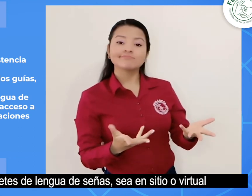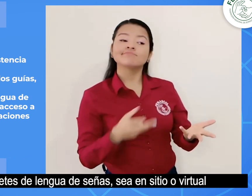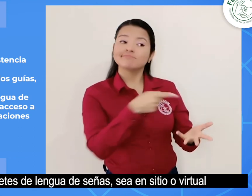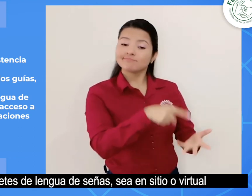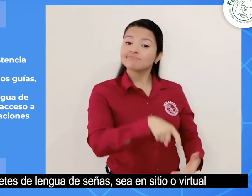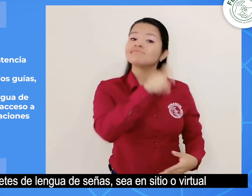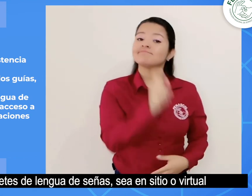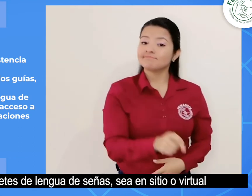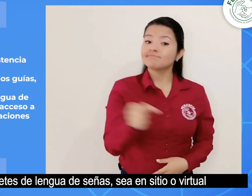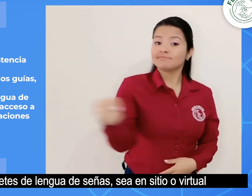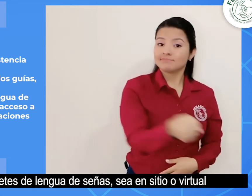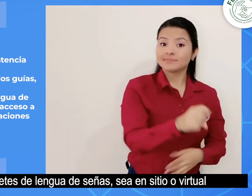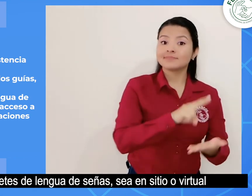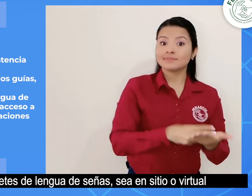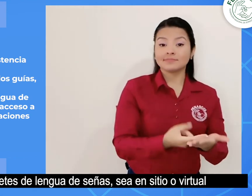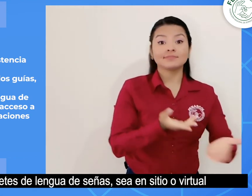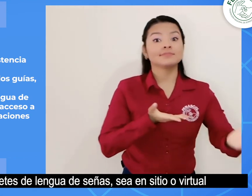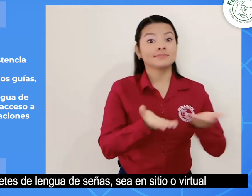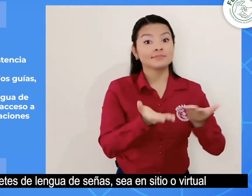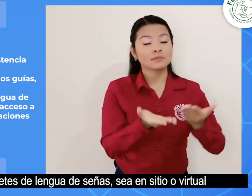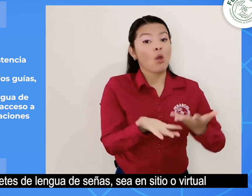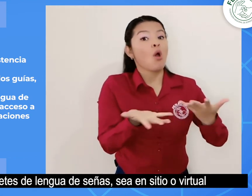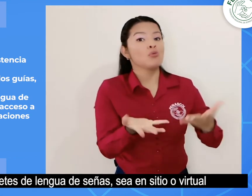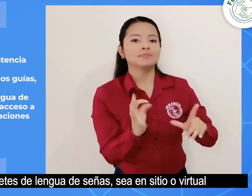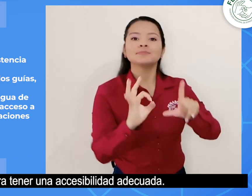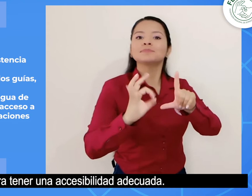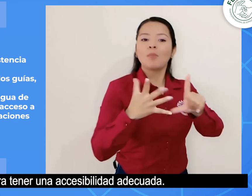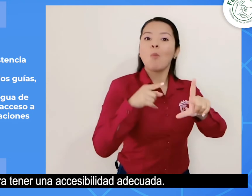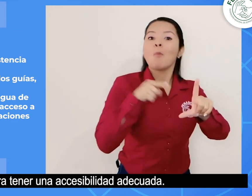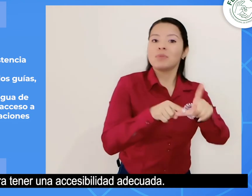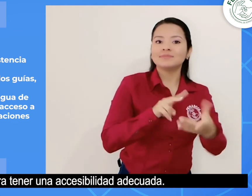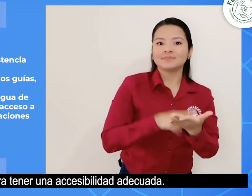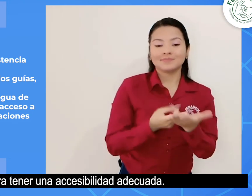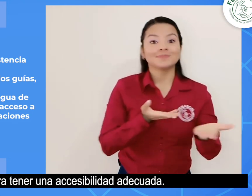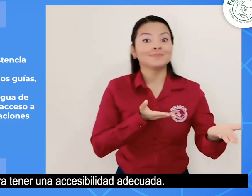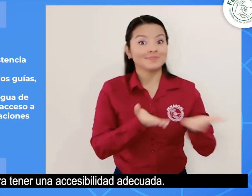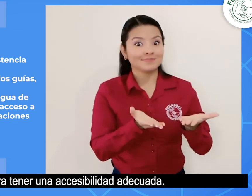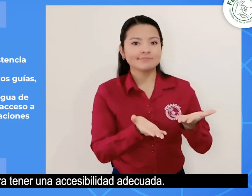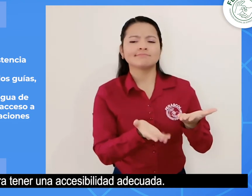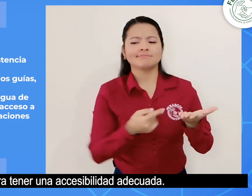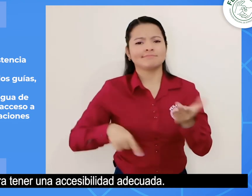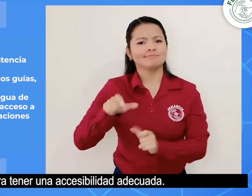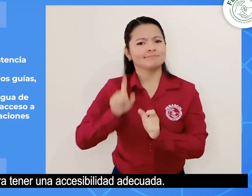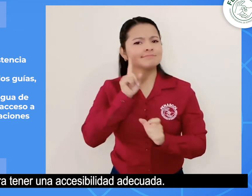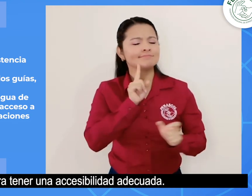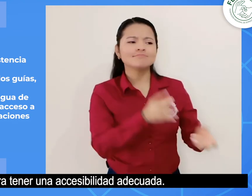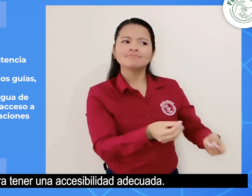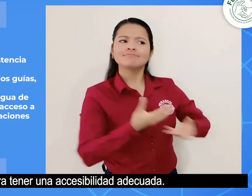sea en sitio o virtual, para tener una accesibilidad adecuada.